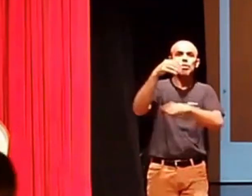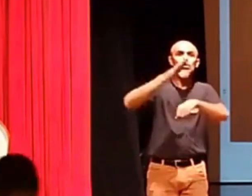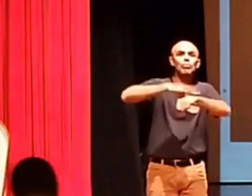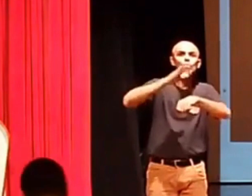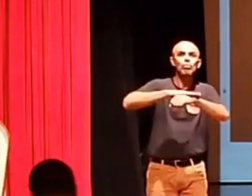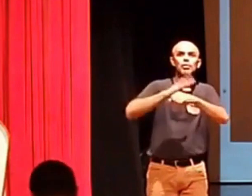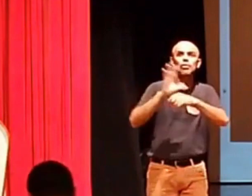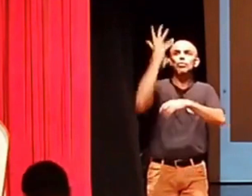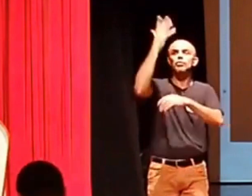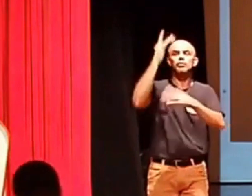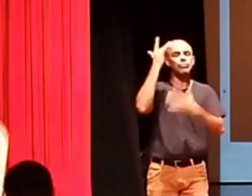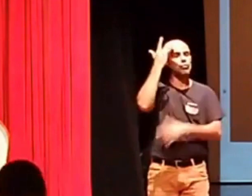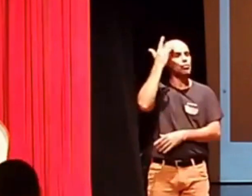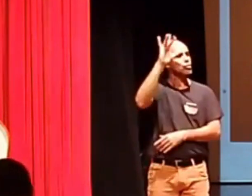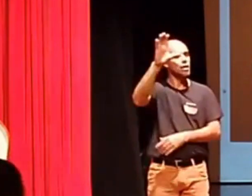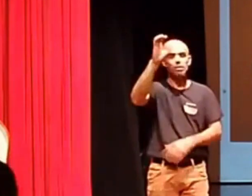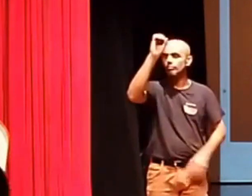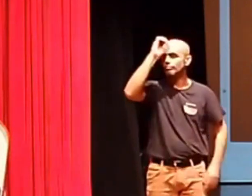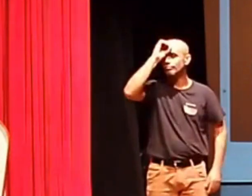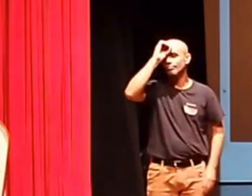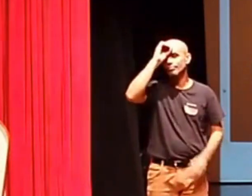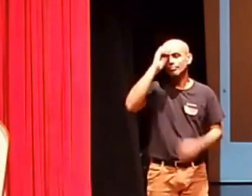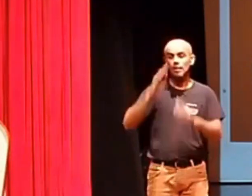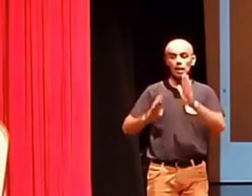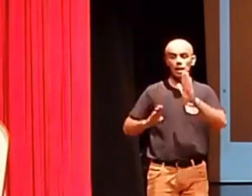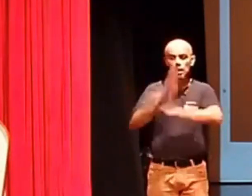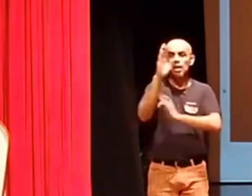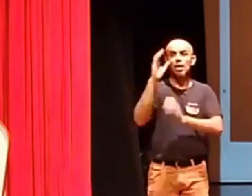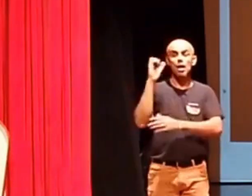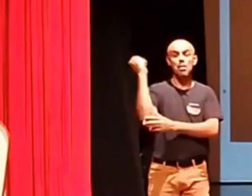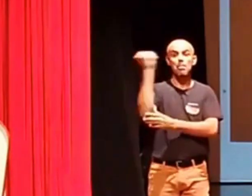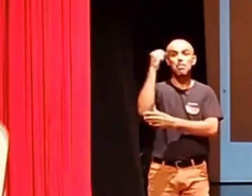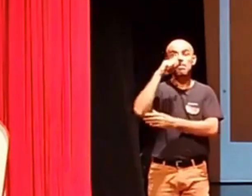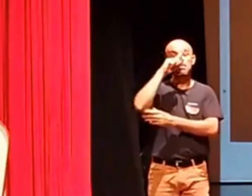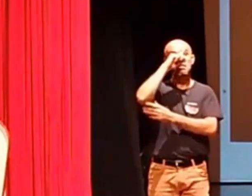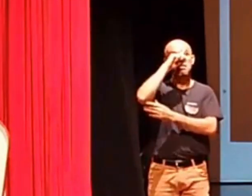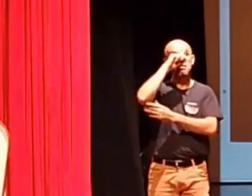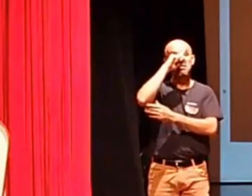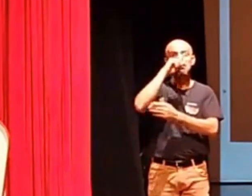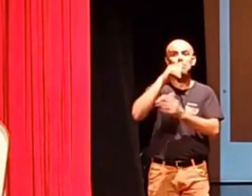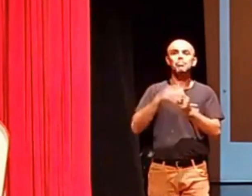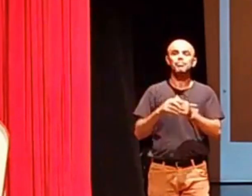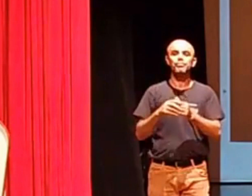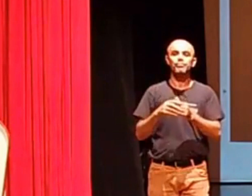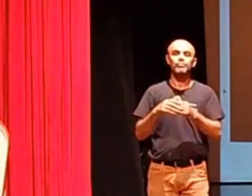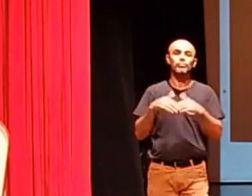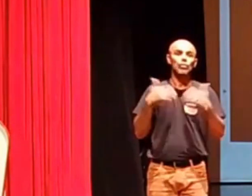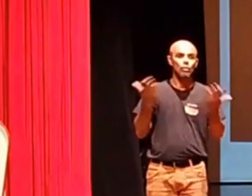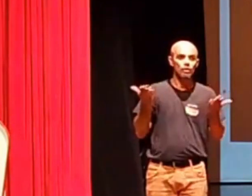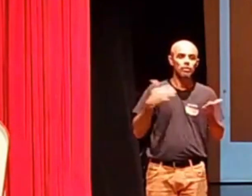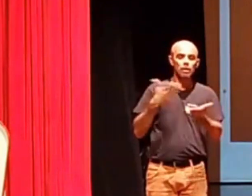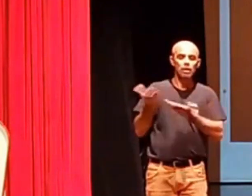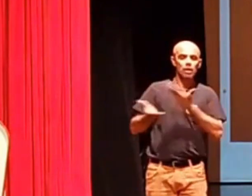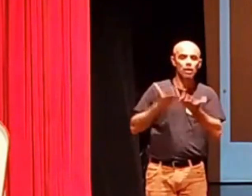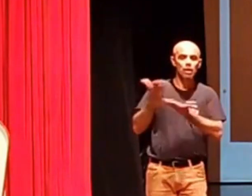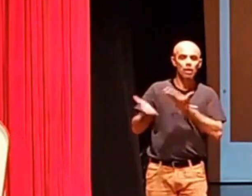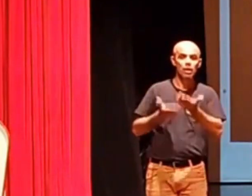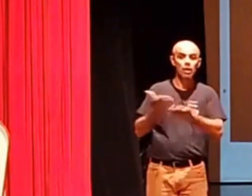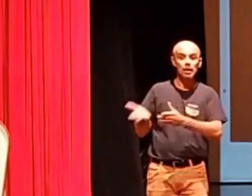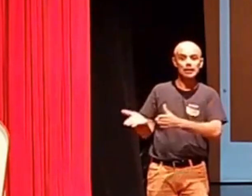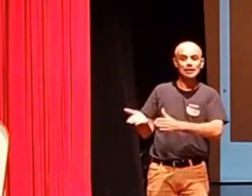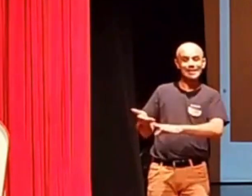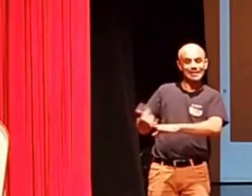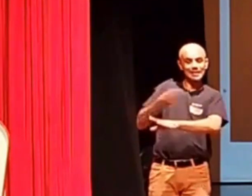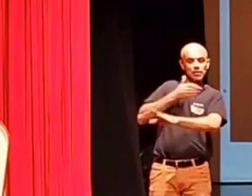que isso vai acontecer, essa progressão agressiva. Por isso que entrar com o tratamento